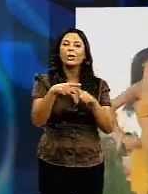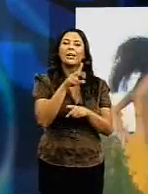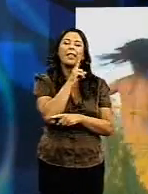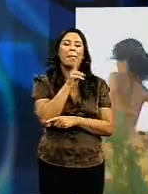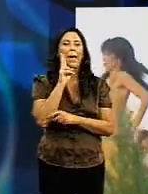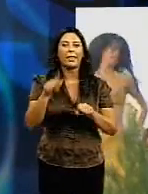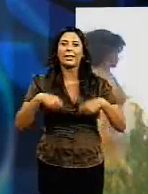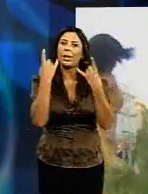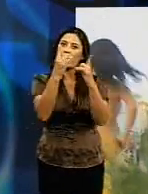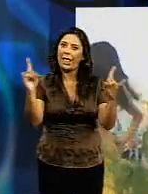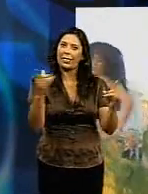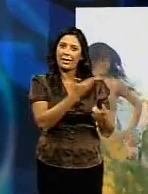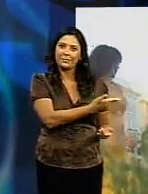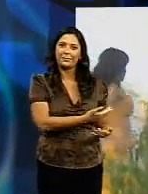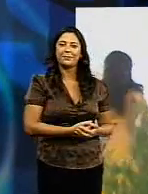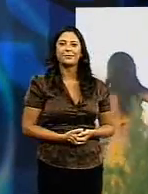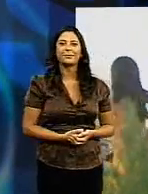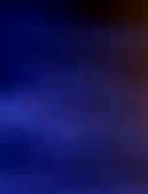naturaleza.